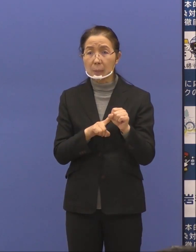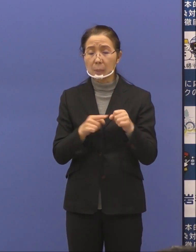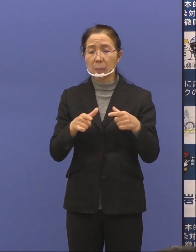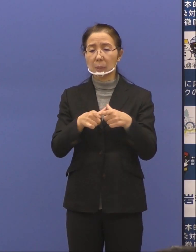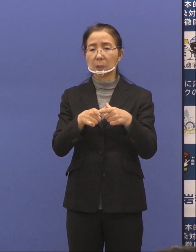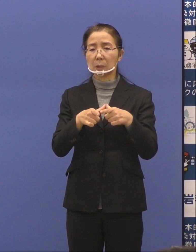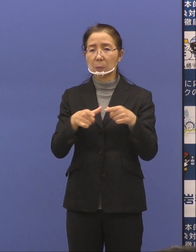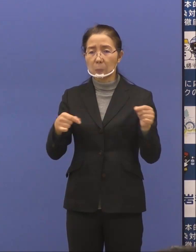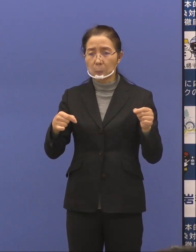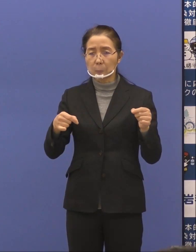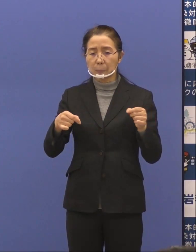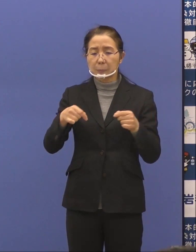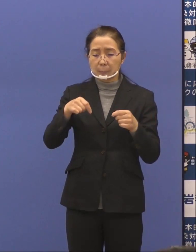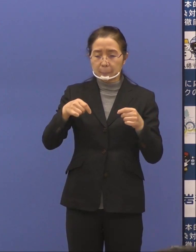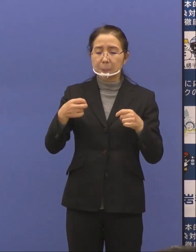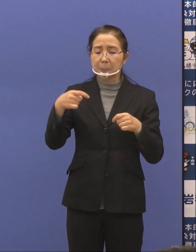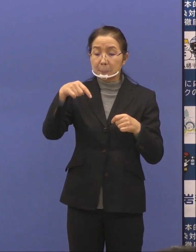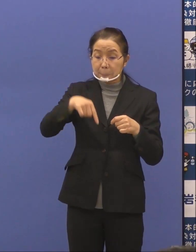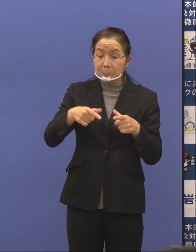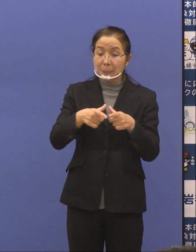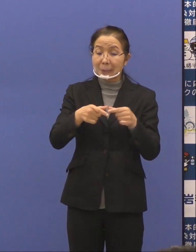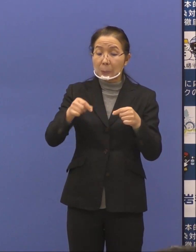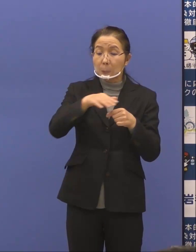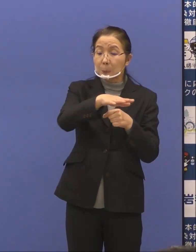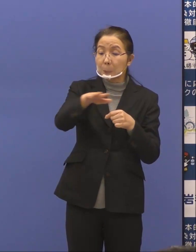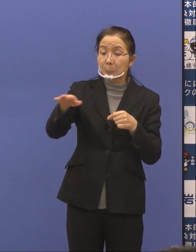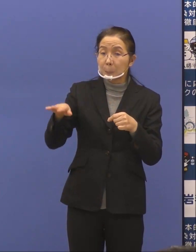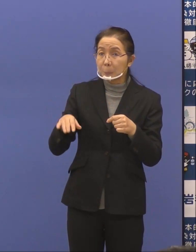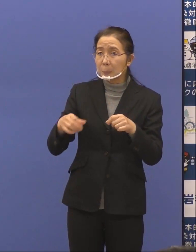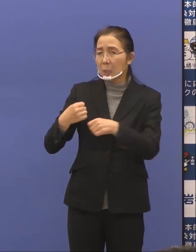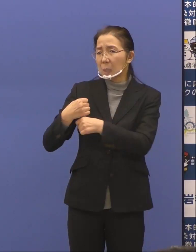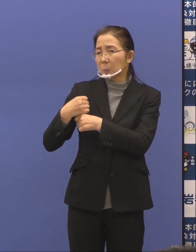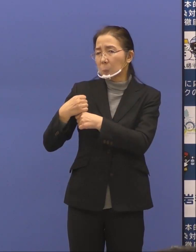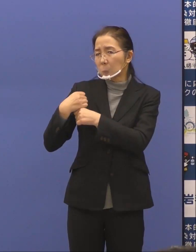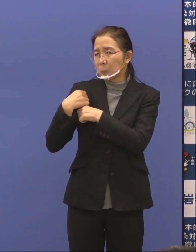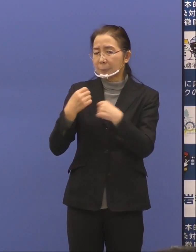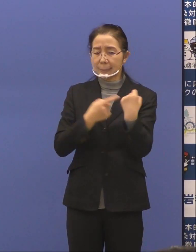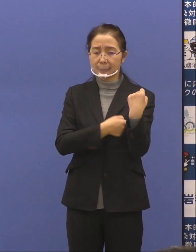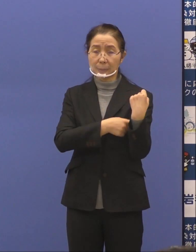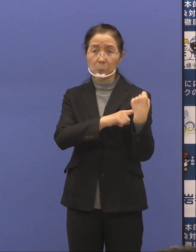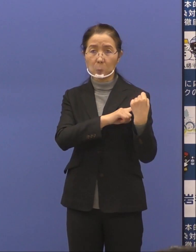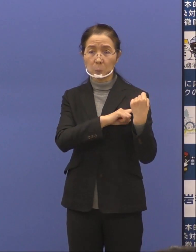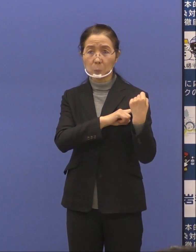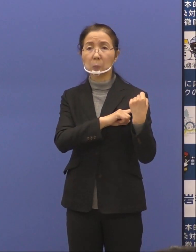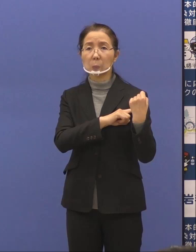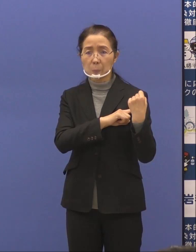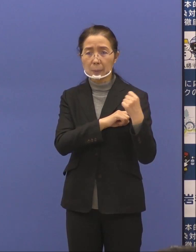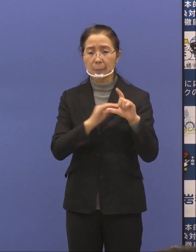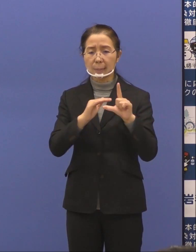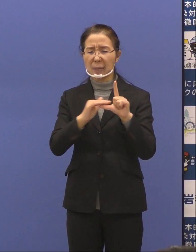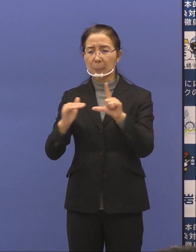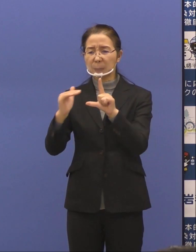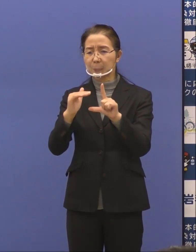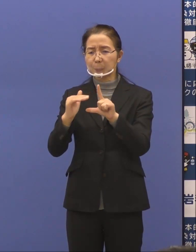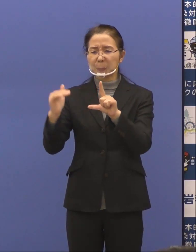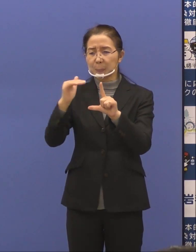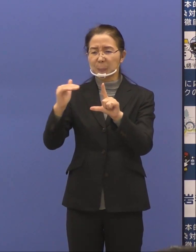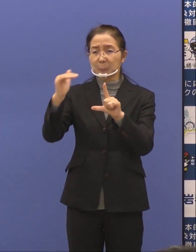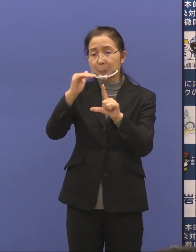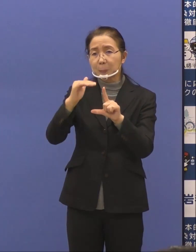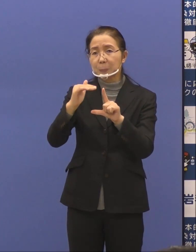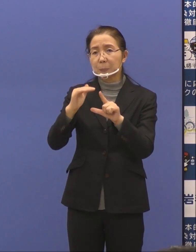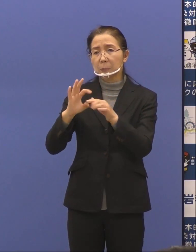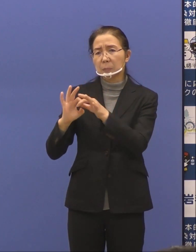日本やその周辺の国々、アメリカもそれぞれ軍事力はレベルアップをさせてきているわけ